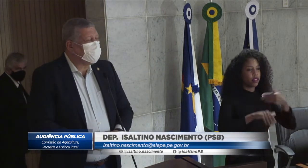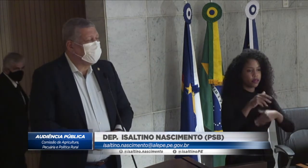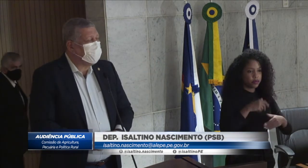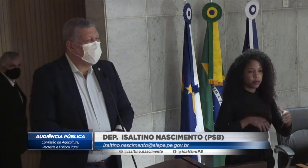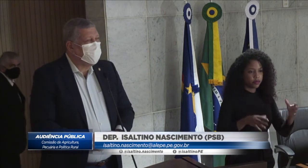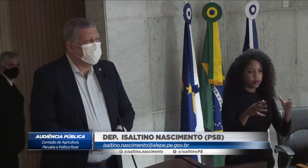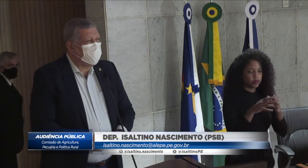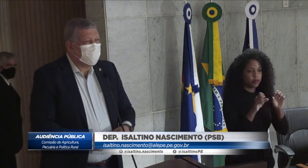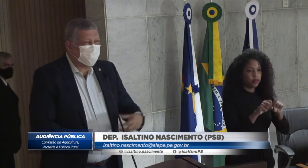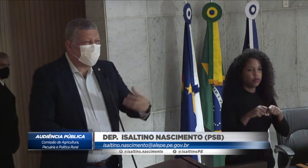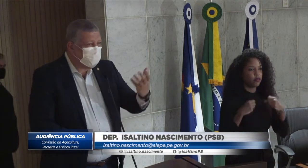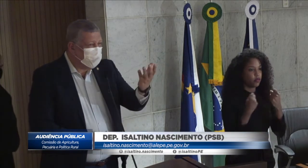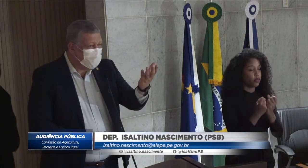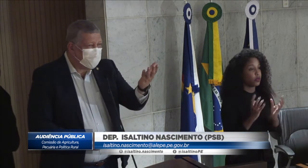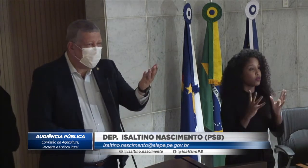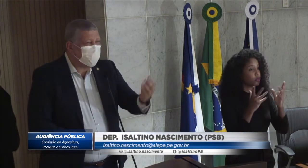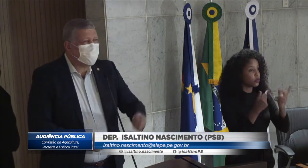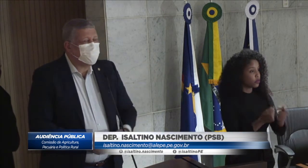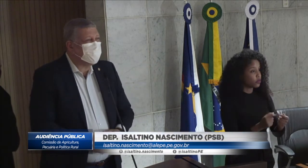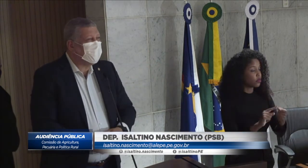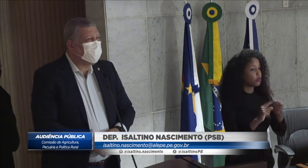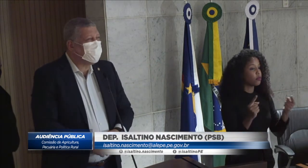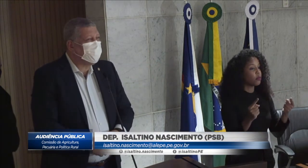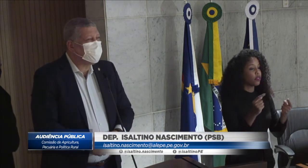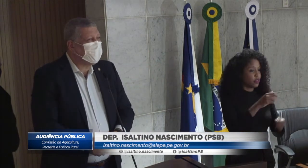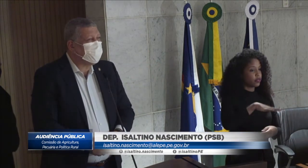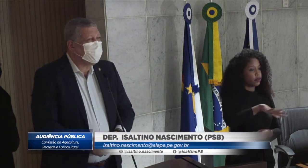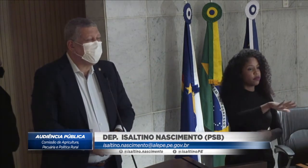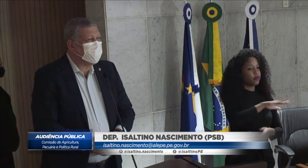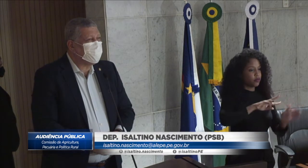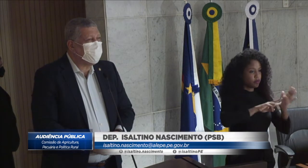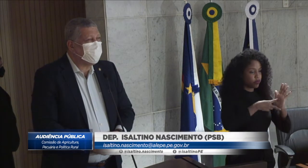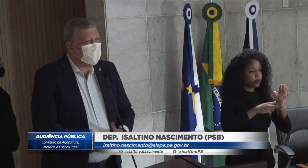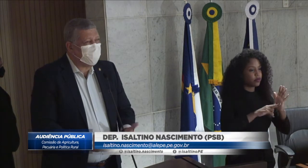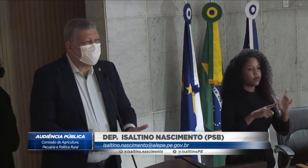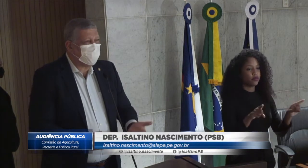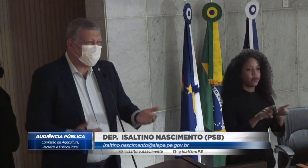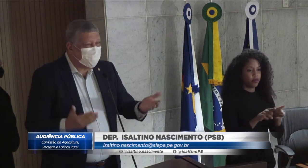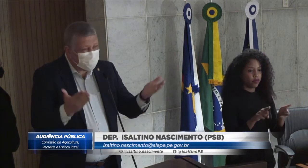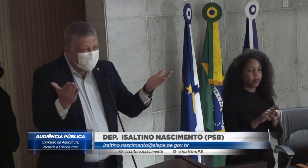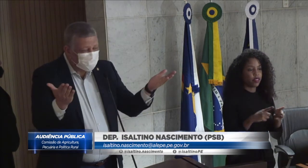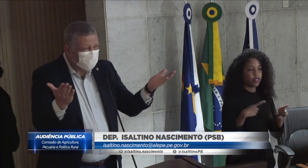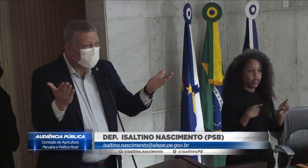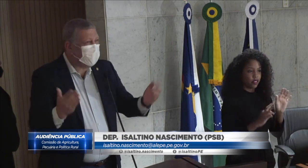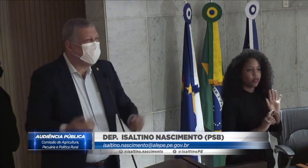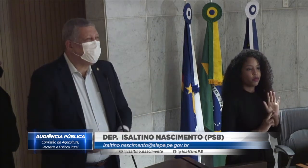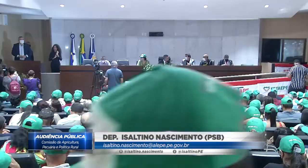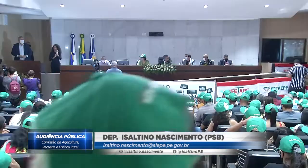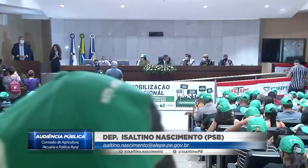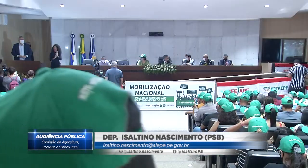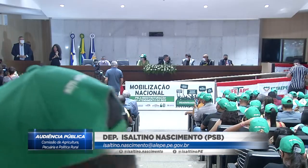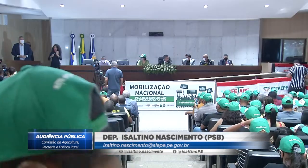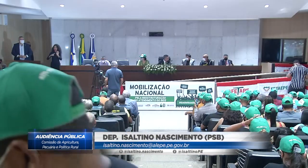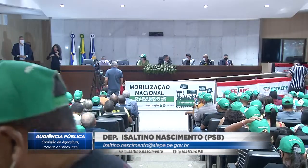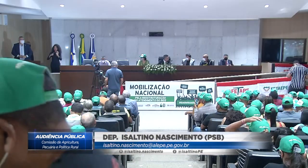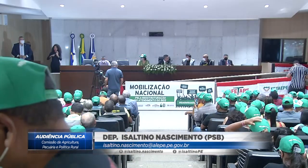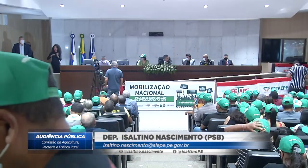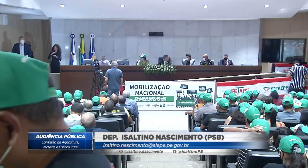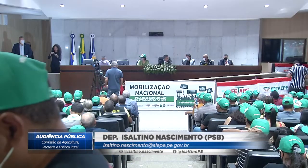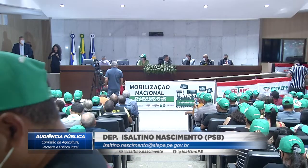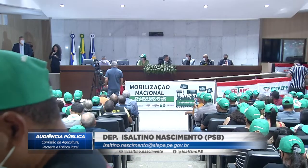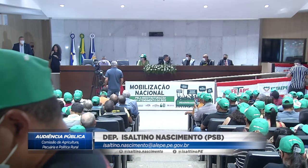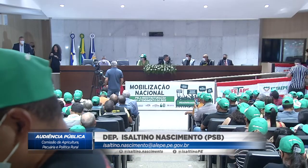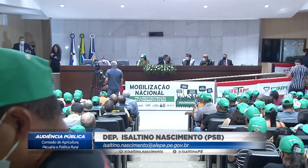da sociedade como um todo, mas particularmente da base do meu sindicato, que também está aqui presente, uma representação, porque estamos em greve, né? Nossa base está em greve